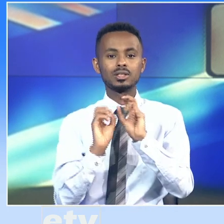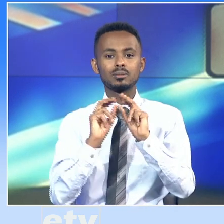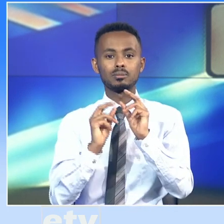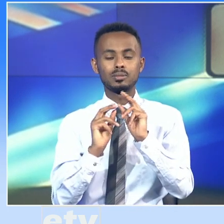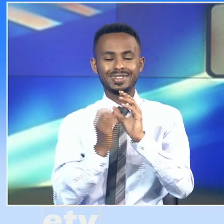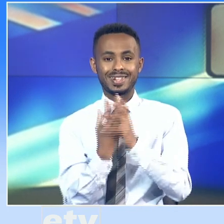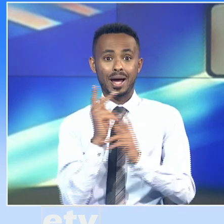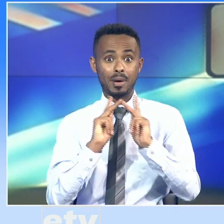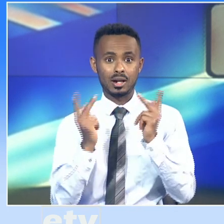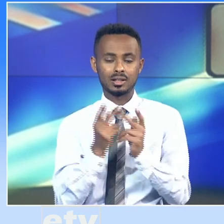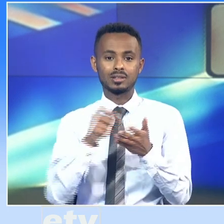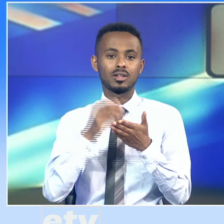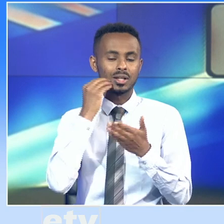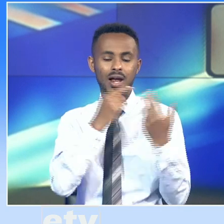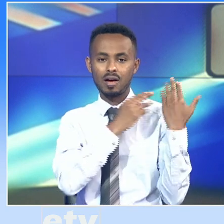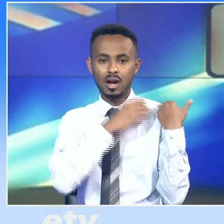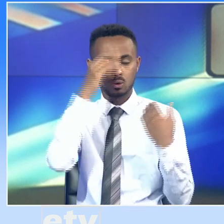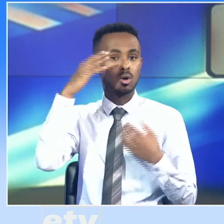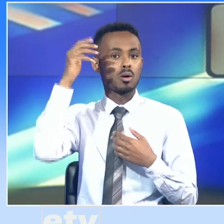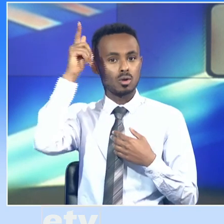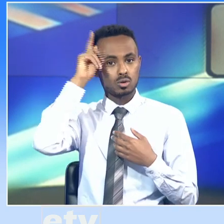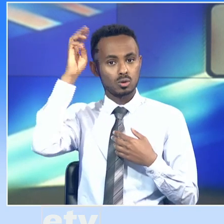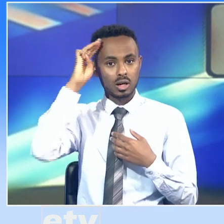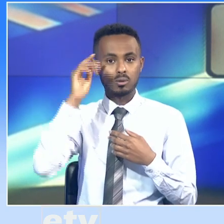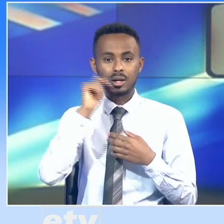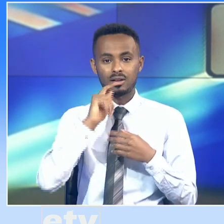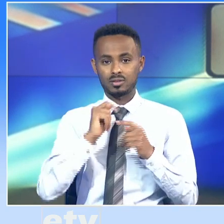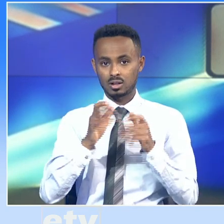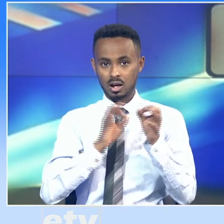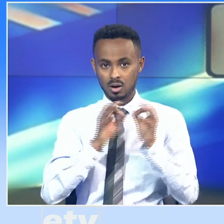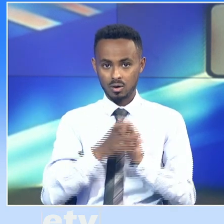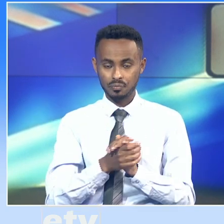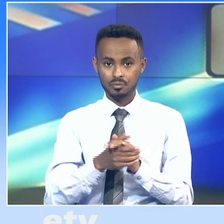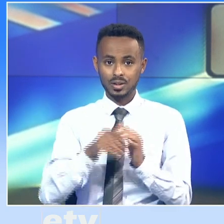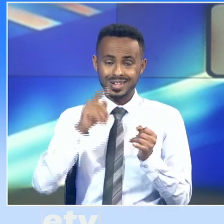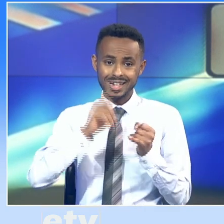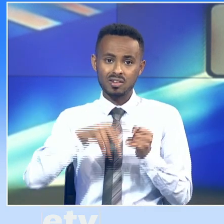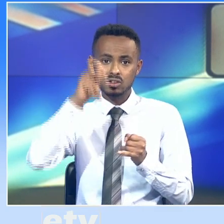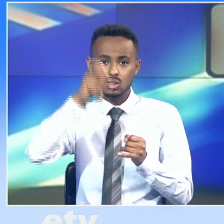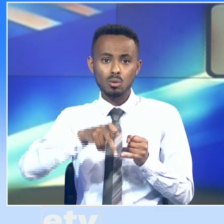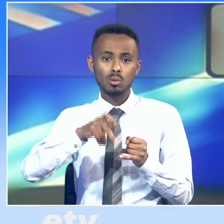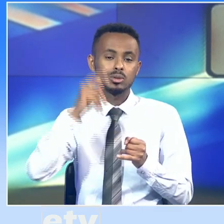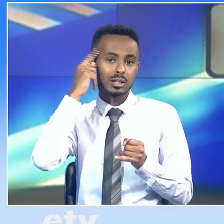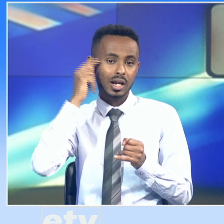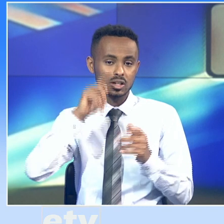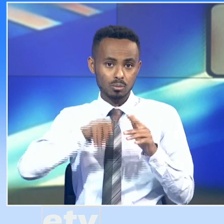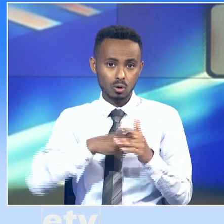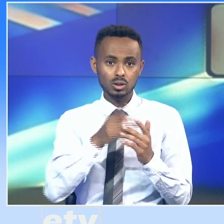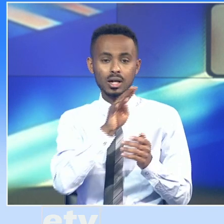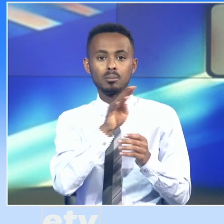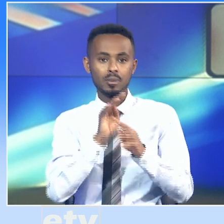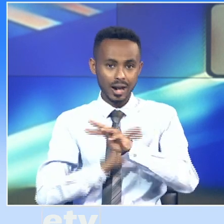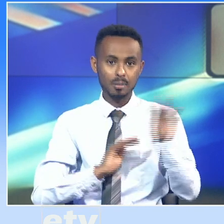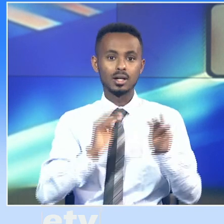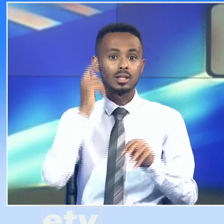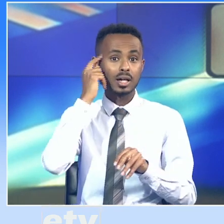ፓርቲ ጽህፈት ቤት ኃላፊ አቶ ነብዩ ስሁል ለኢቲቪ ተናግረዋል። ከጫፍ ደቡብ ትግራይ ጀምሮ እስከ ጫፍ ምዕራብ ትግራይ